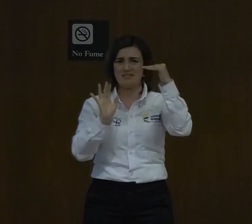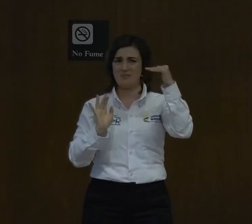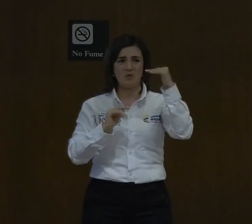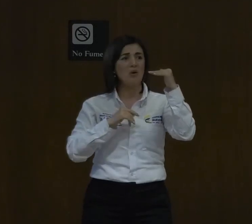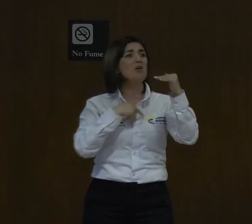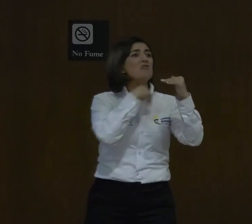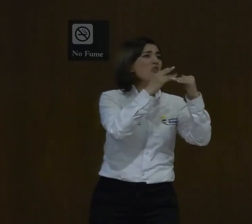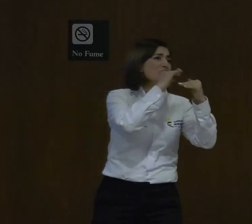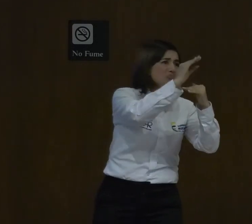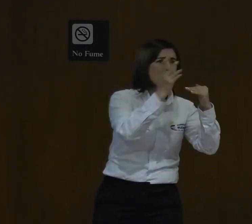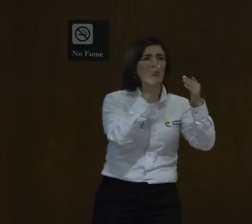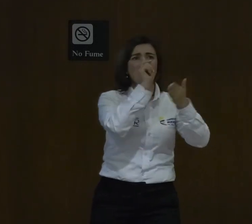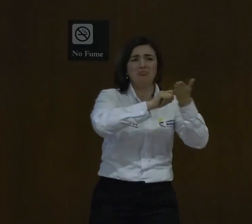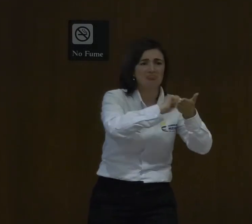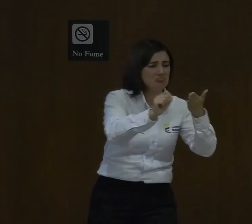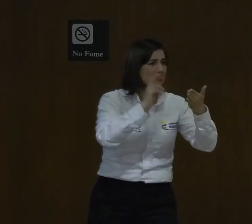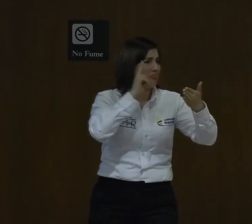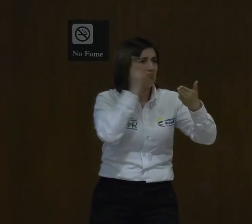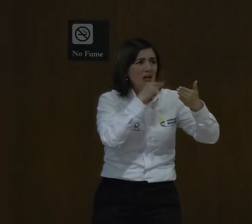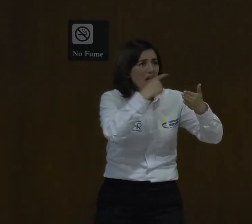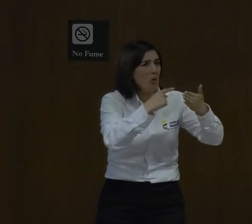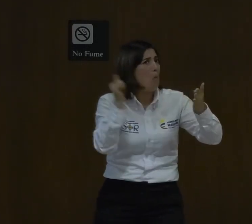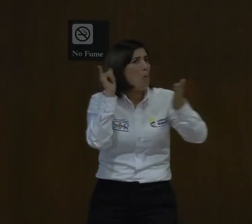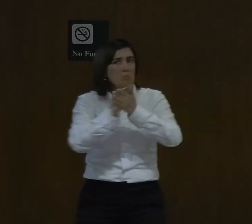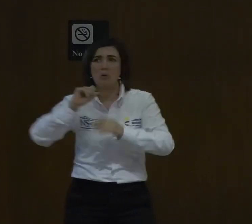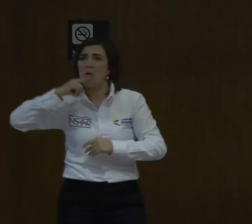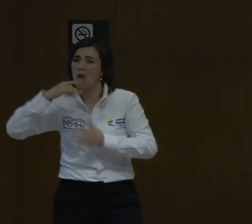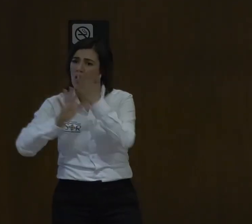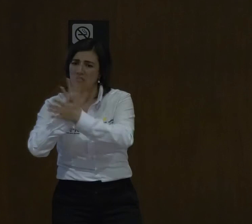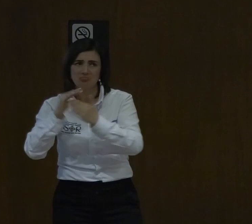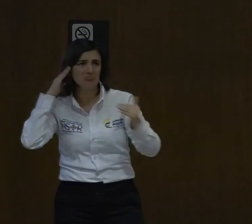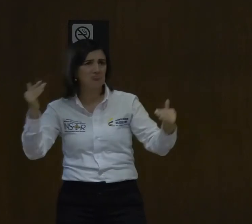lengua hablada, es decir, la reconoce como lengua.